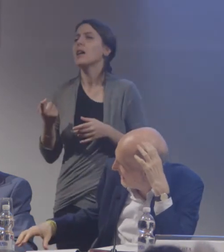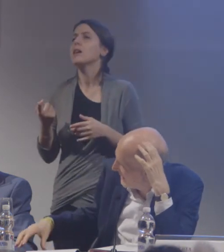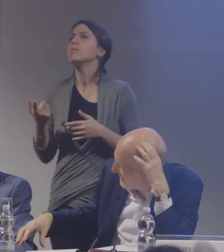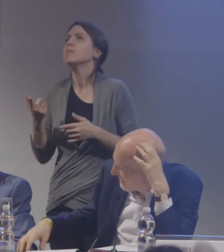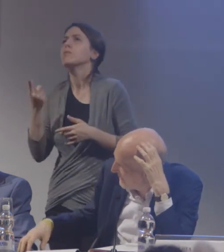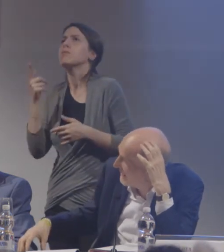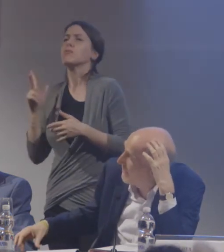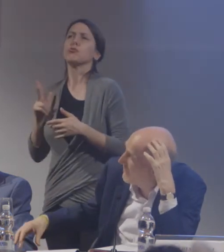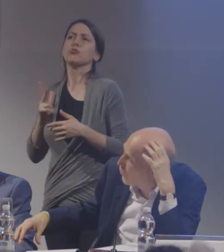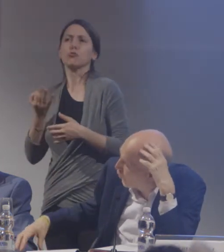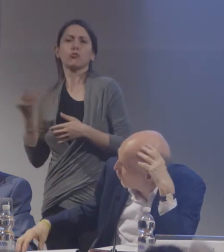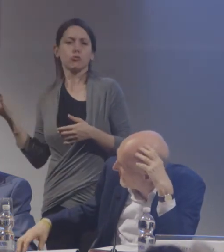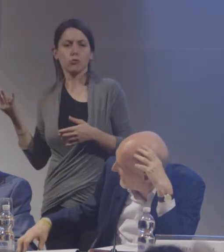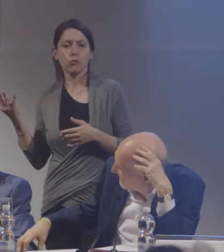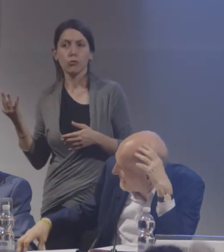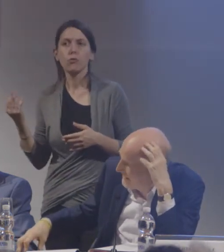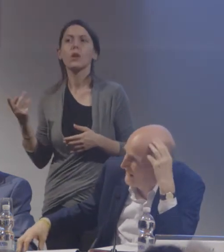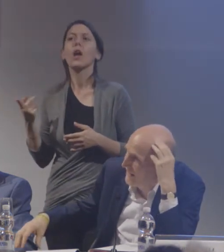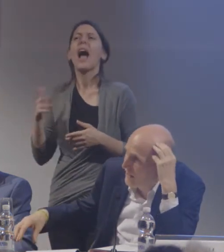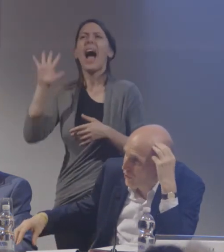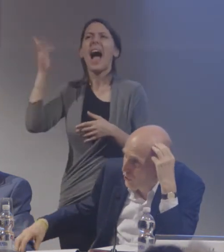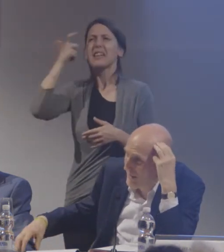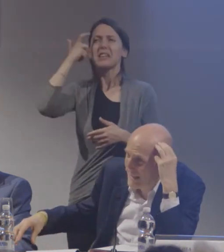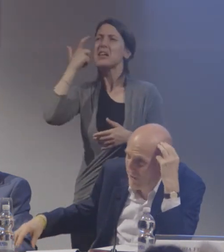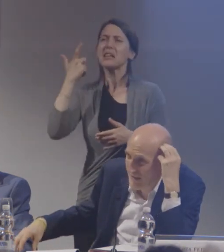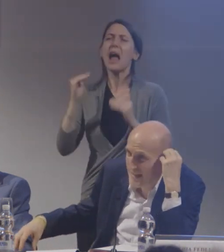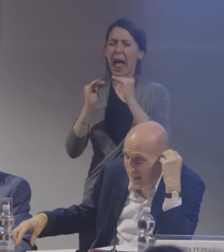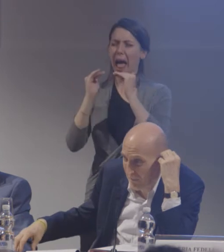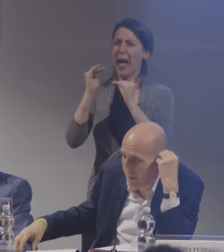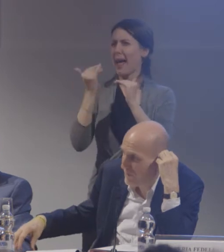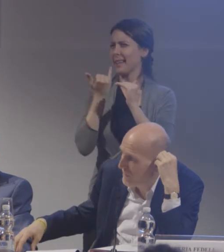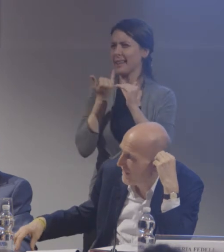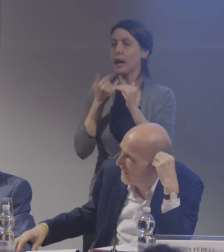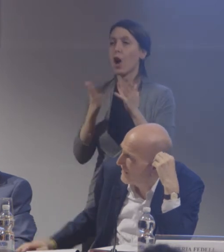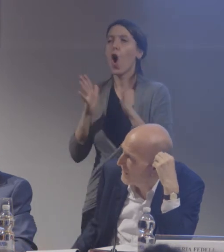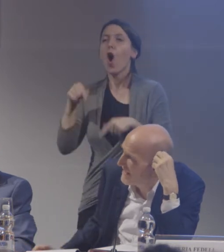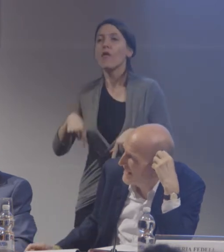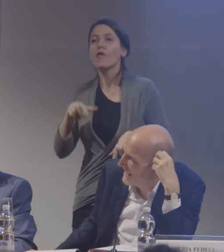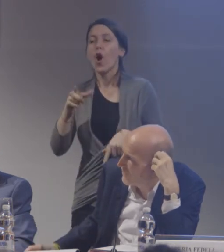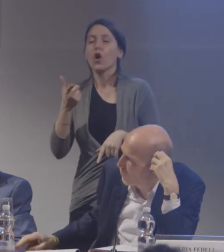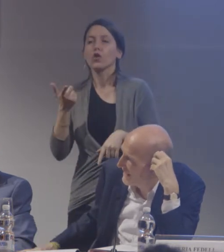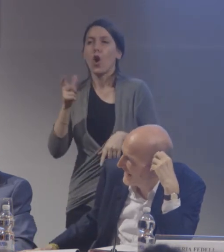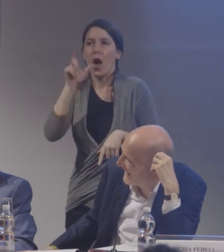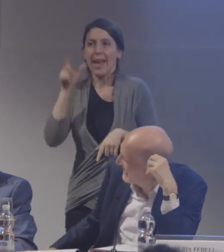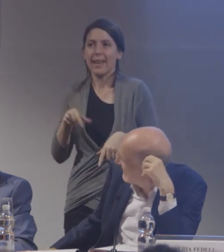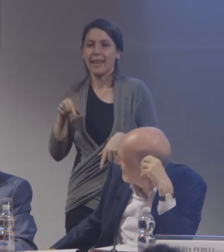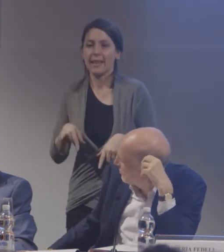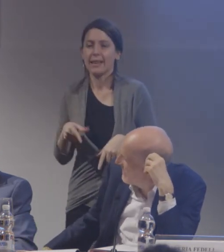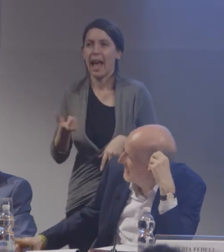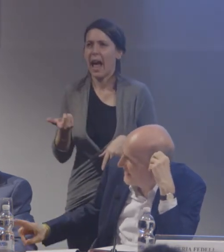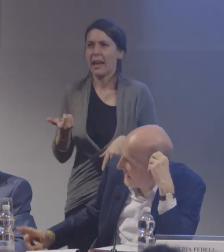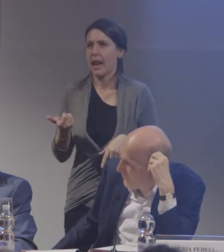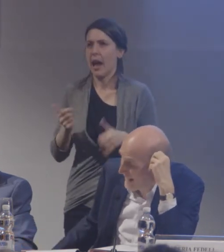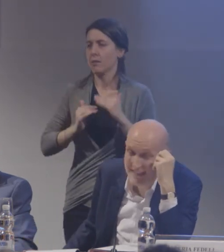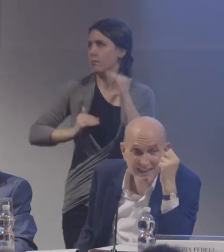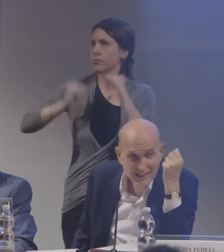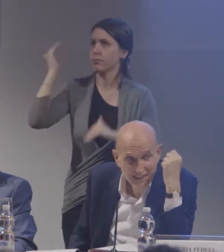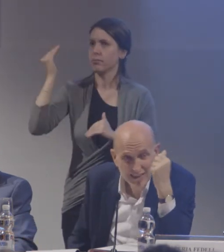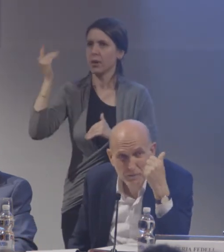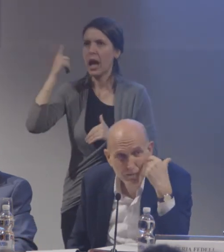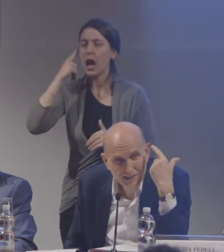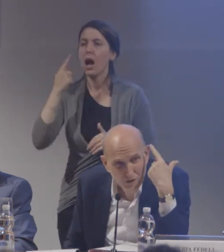è significativa, ma non così rilevante come la differenza che abbiamo rispetto ad altri paesi nella lettura tra le classi dirigenti, tra i